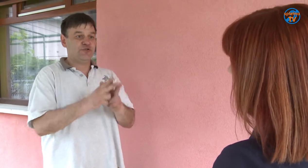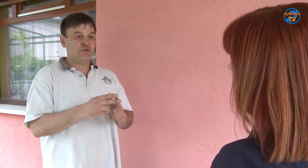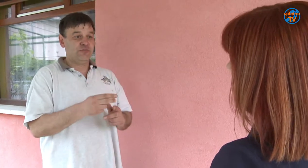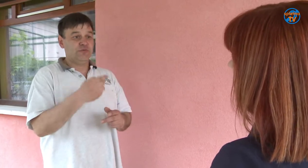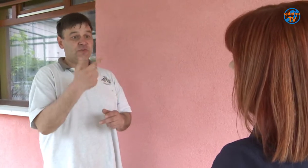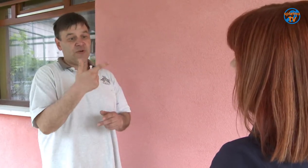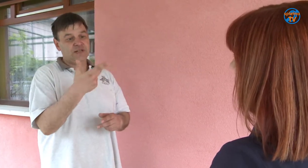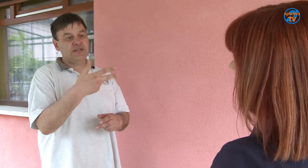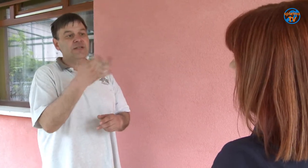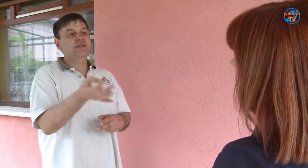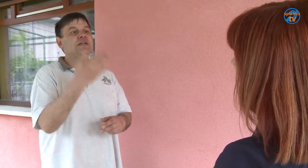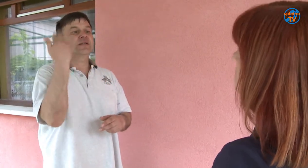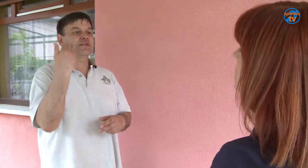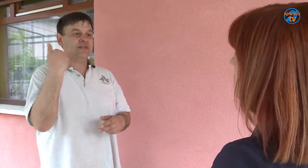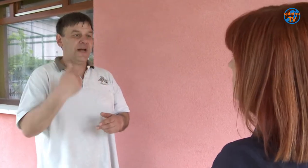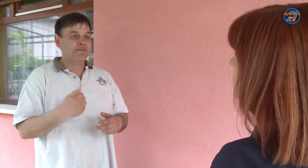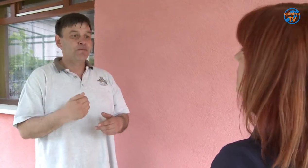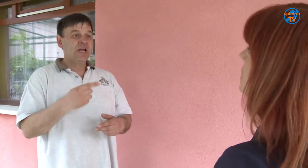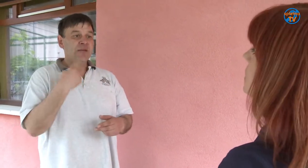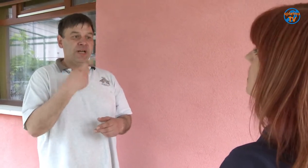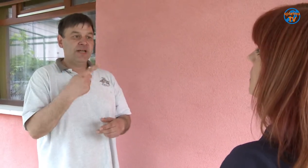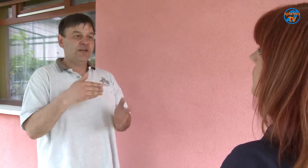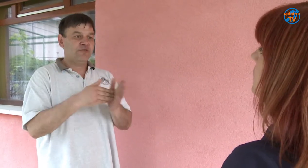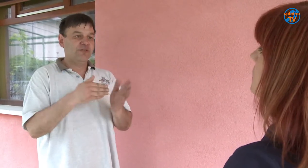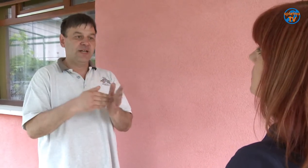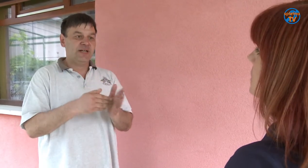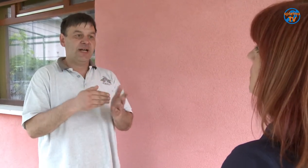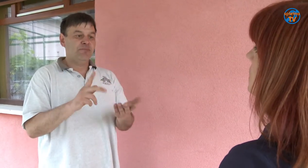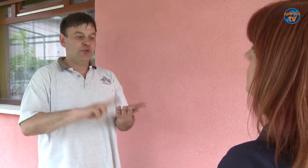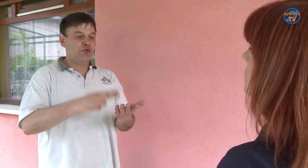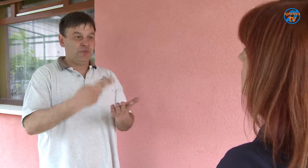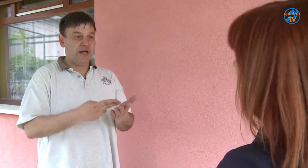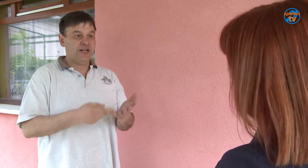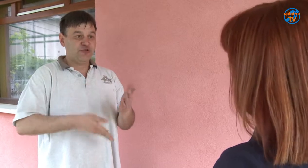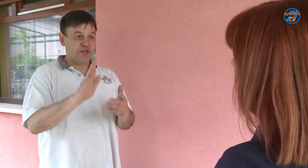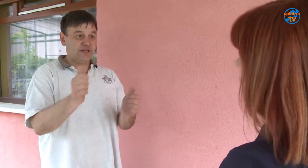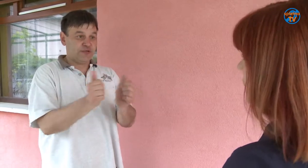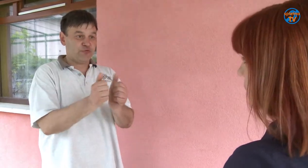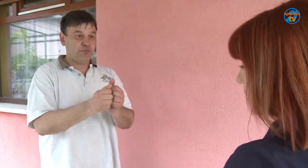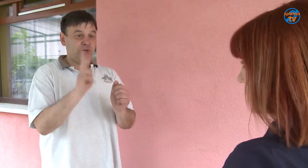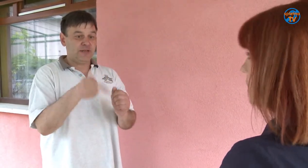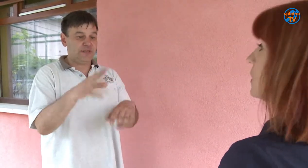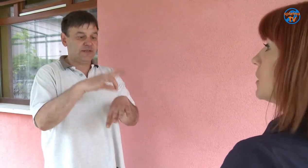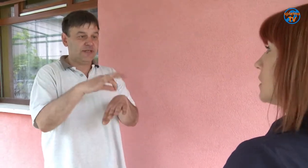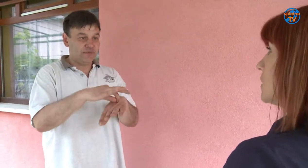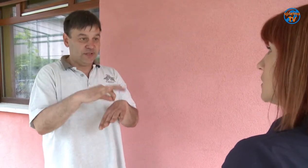srečal 2-3 dni nazaj, bi rekel, da rabi tolmača za skupaj k